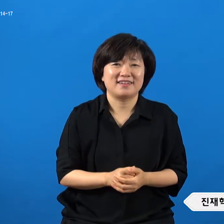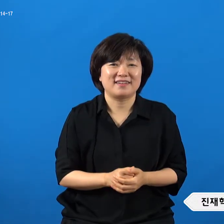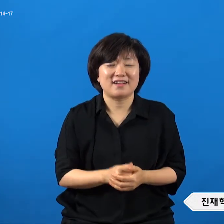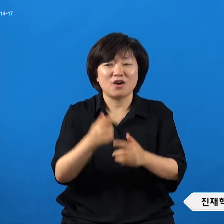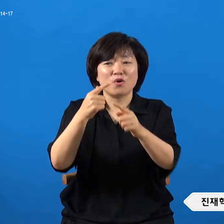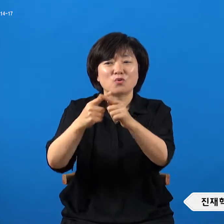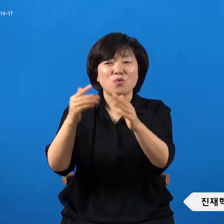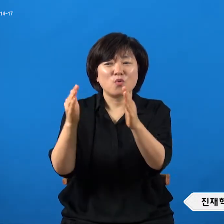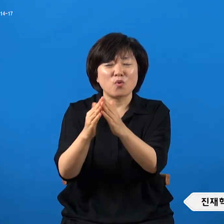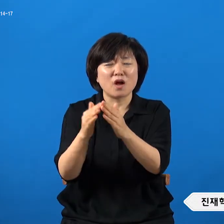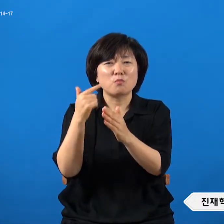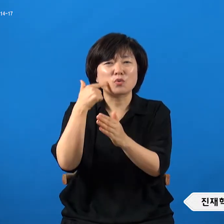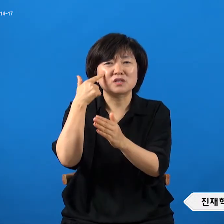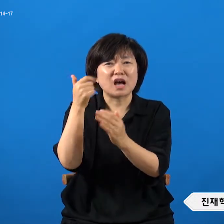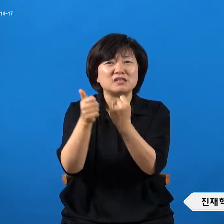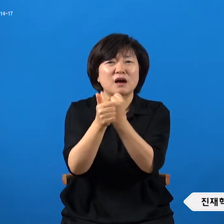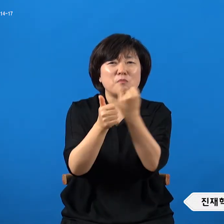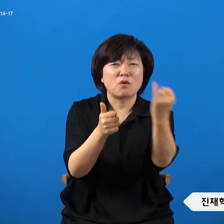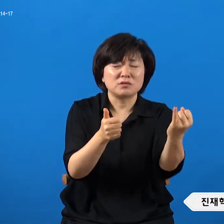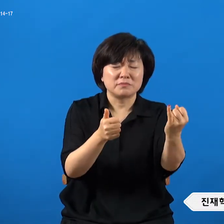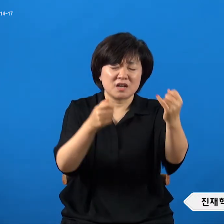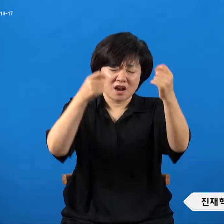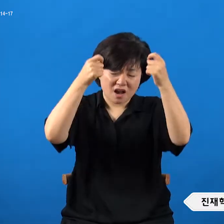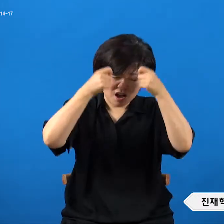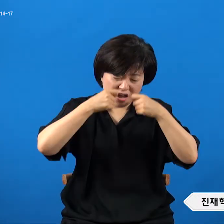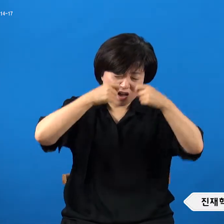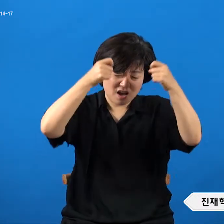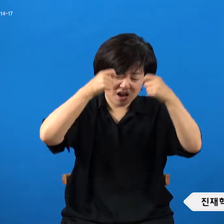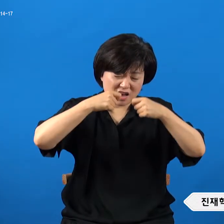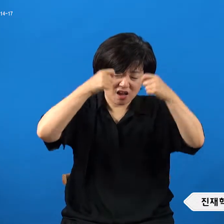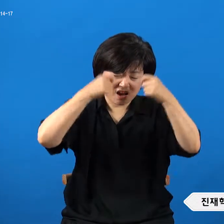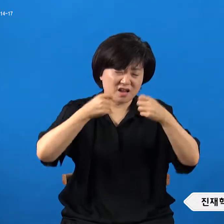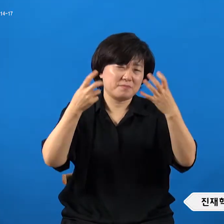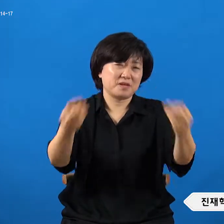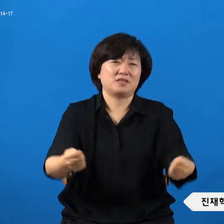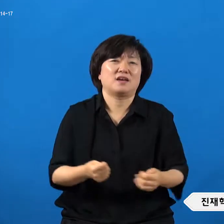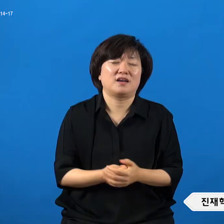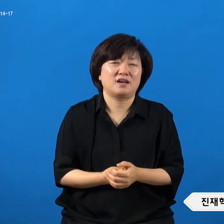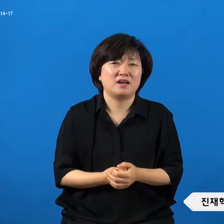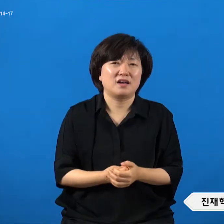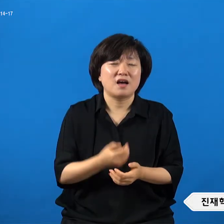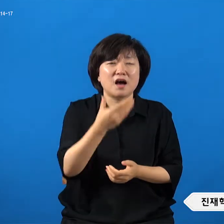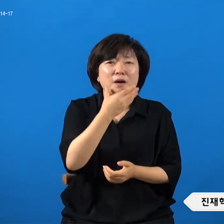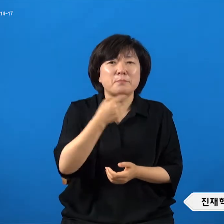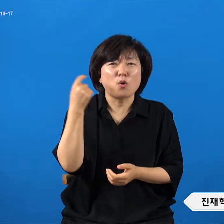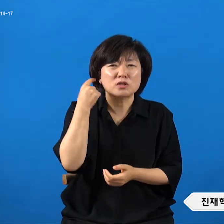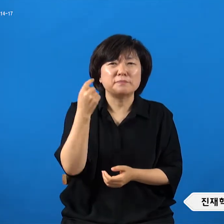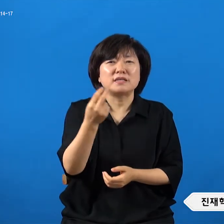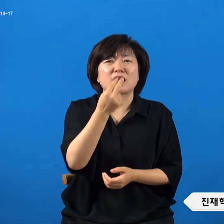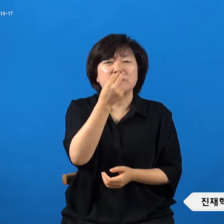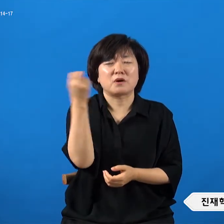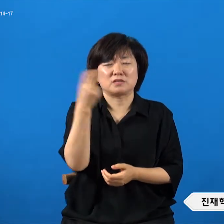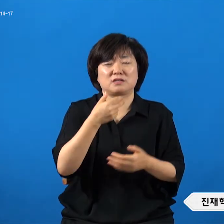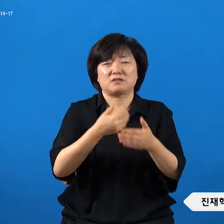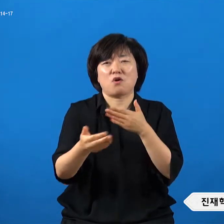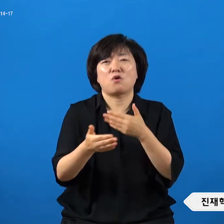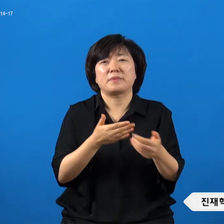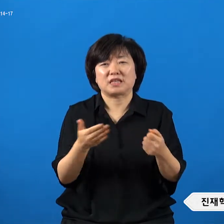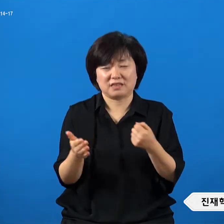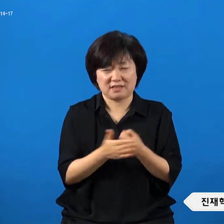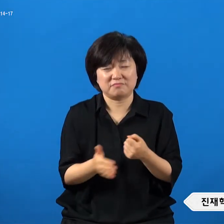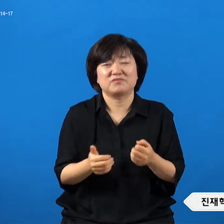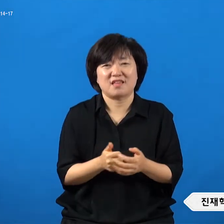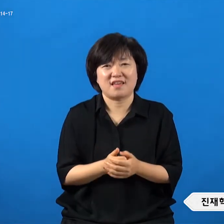많은 교회의 사모님들이 눈물을 펑펑 쏟았는지 모릅니다. 복음의 생명을 다시 경험했기